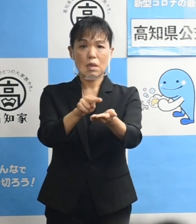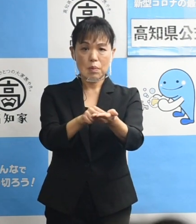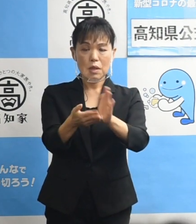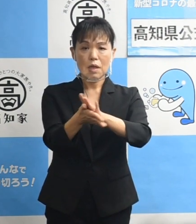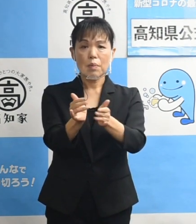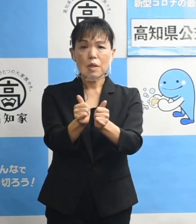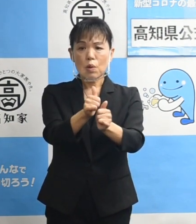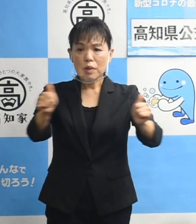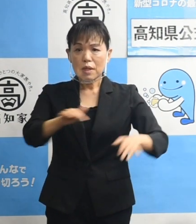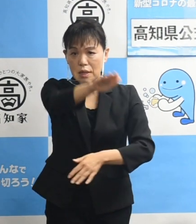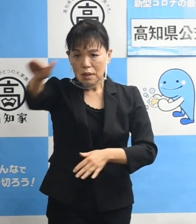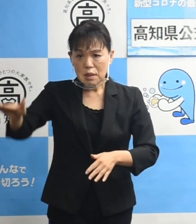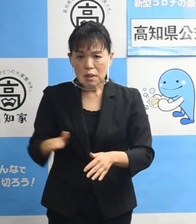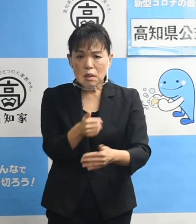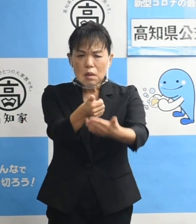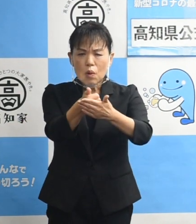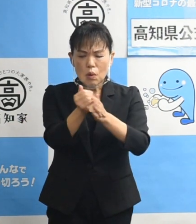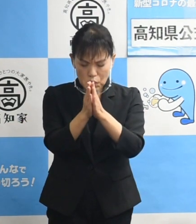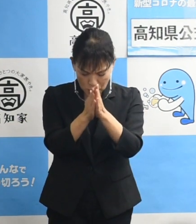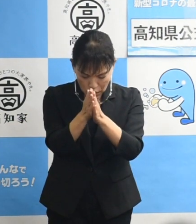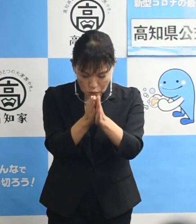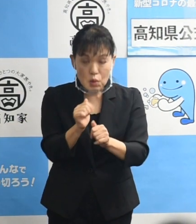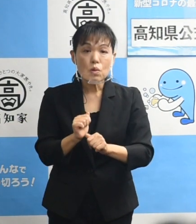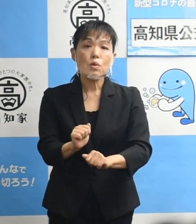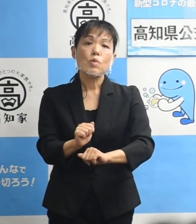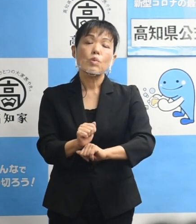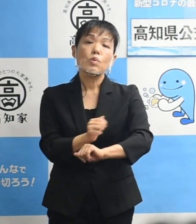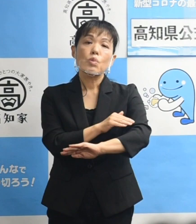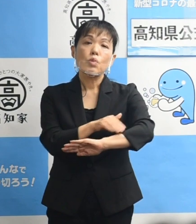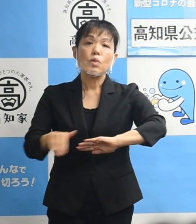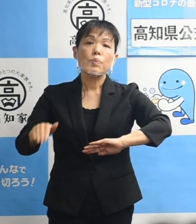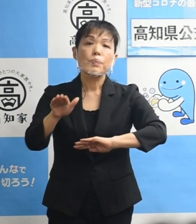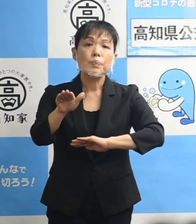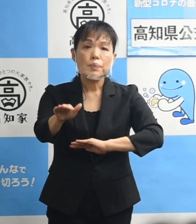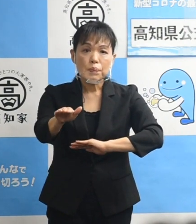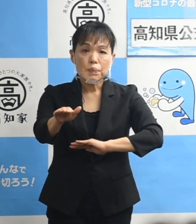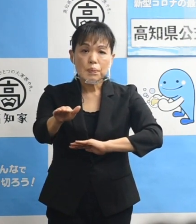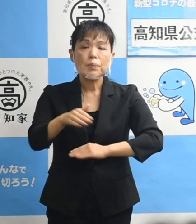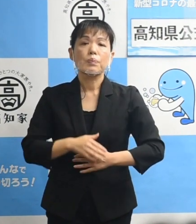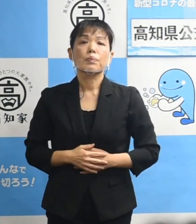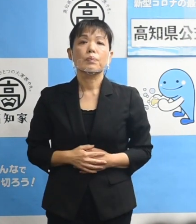皆さんにご協力をお願いをする必要があるというふうに考えております。そういった状況であるということを申